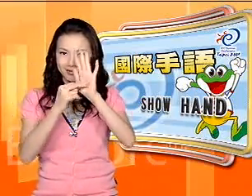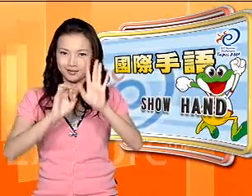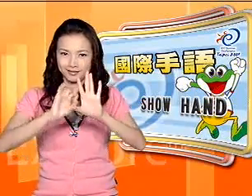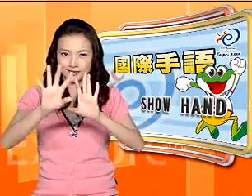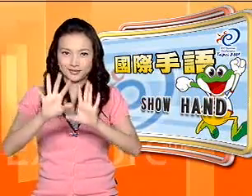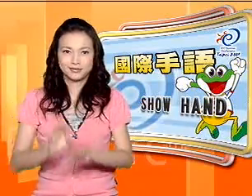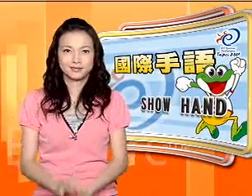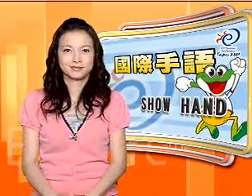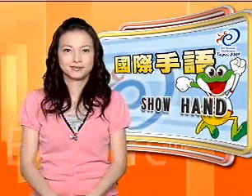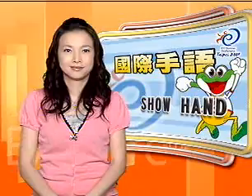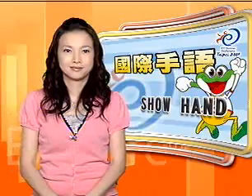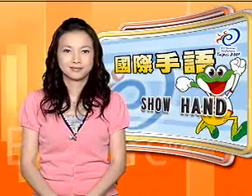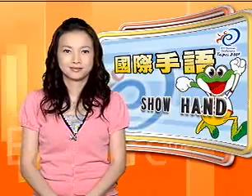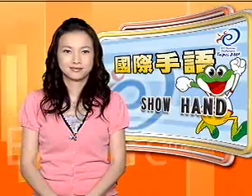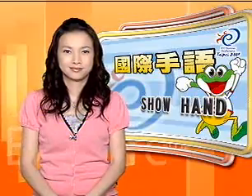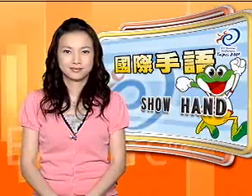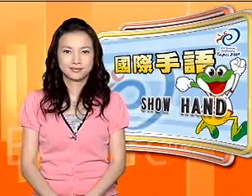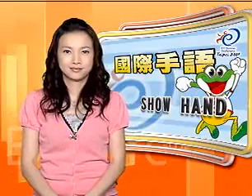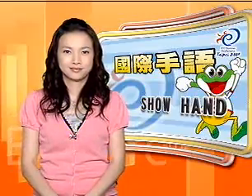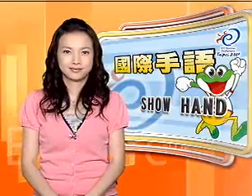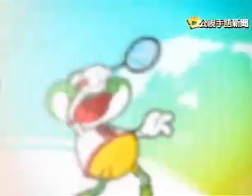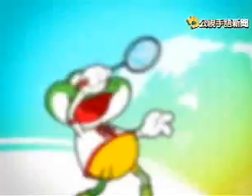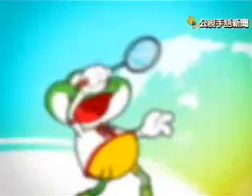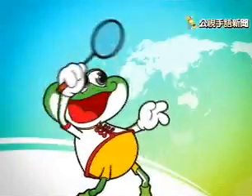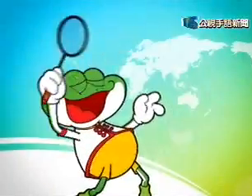看武龙老师怎么解释。